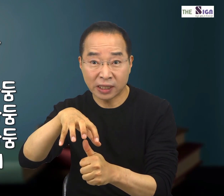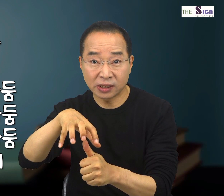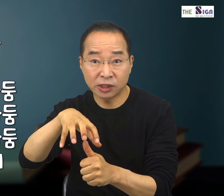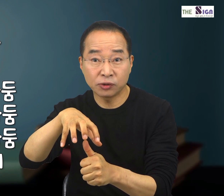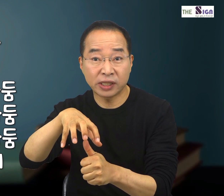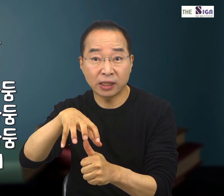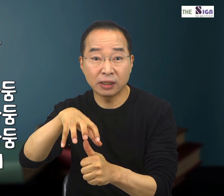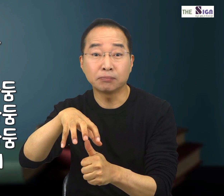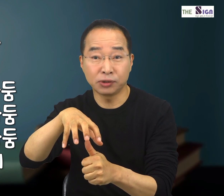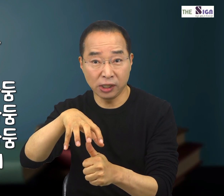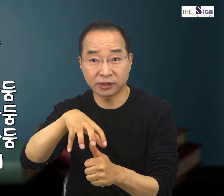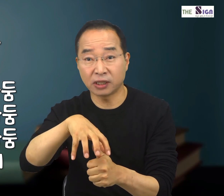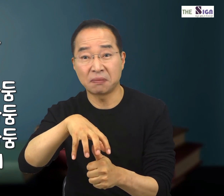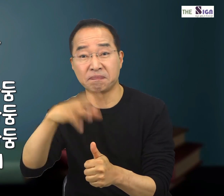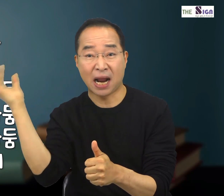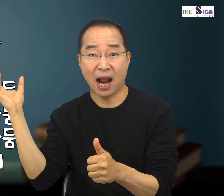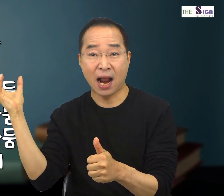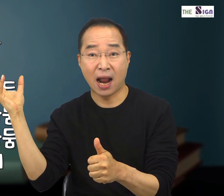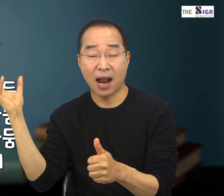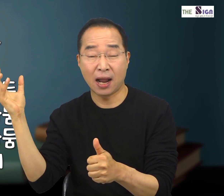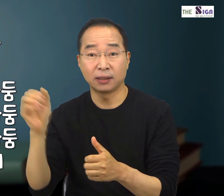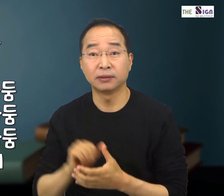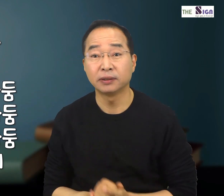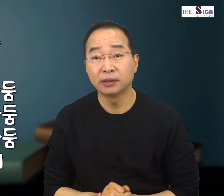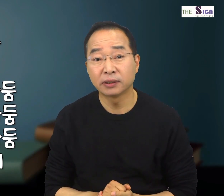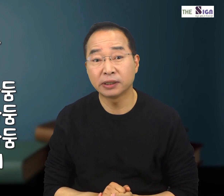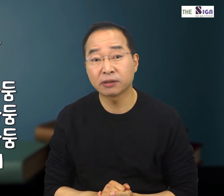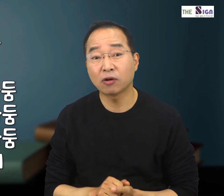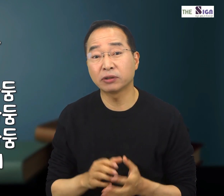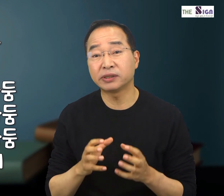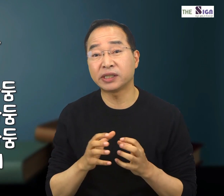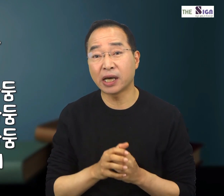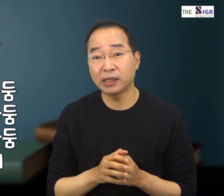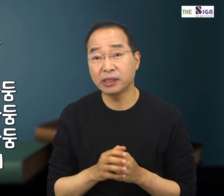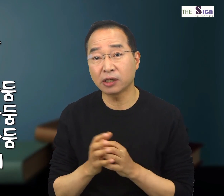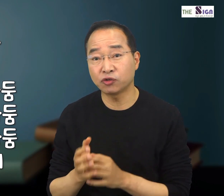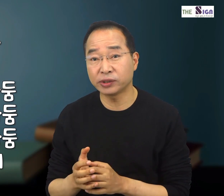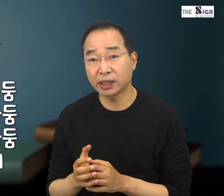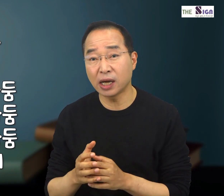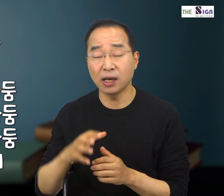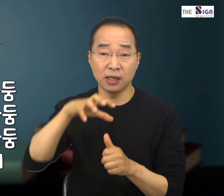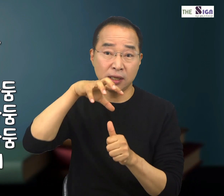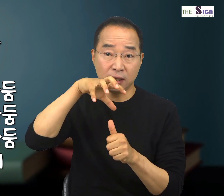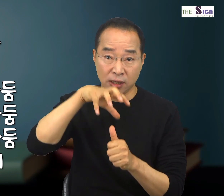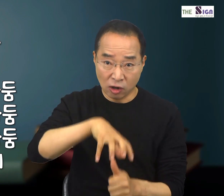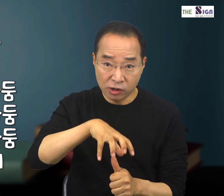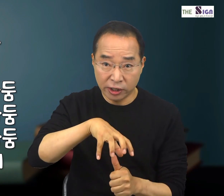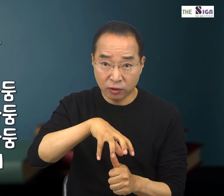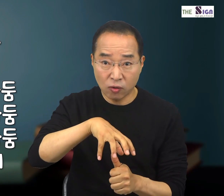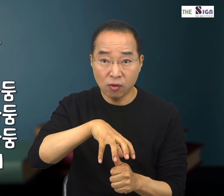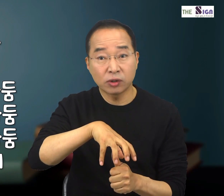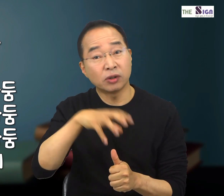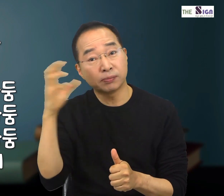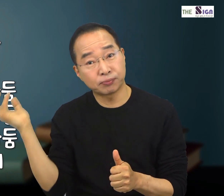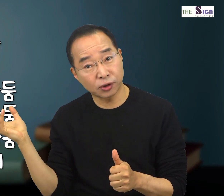40km 제한이 풀렸어. 그래서 어떤 제한이나 규제가 걸려 있고 그것이 풀어 있는